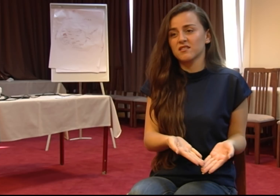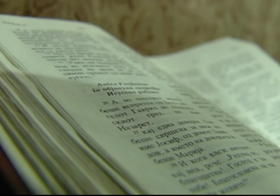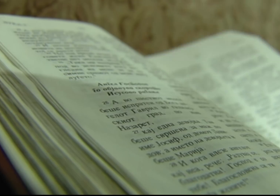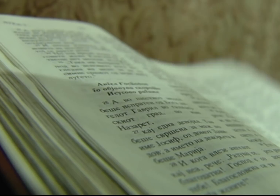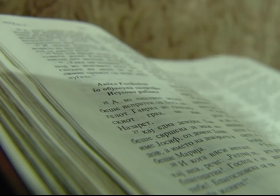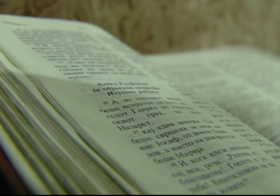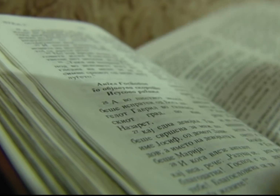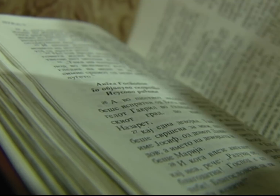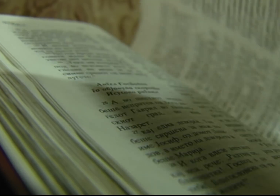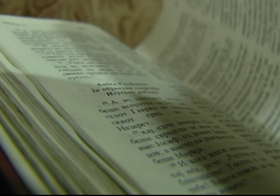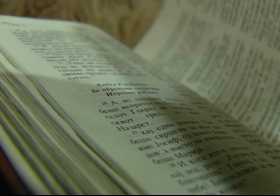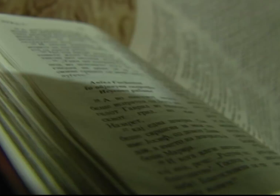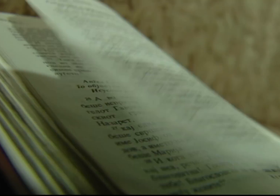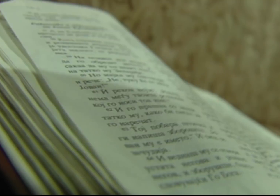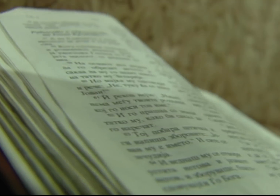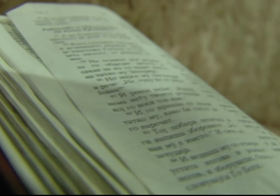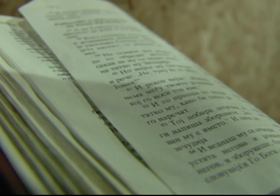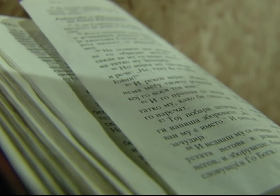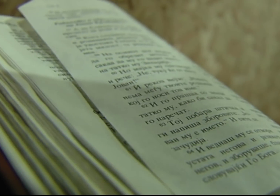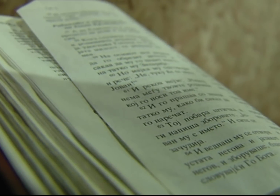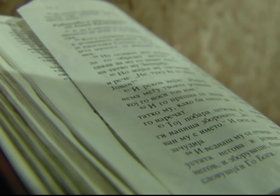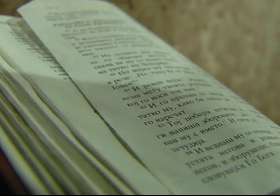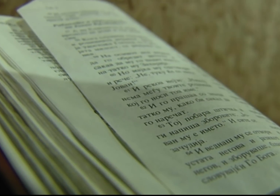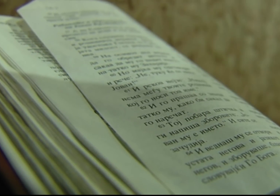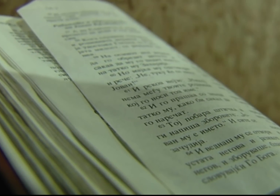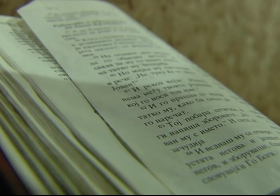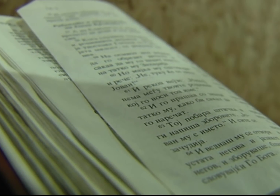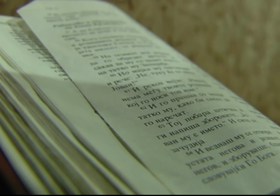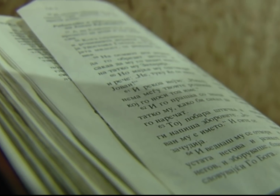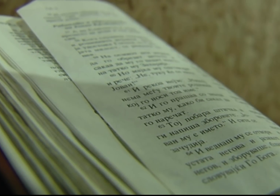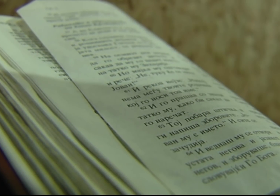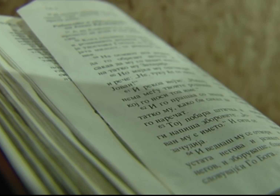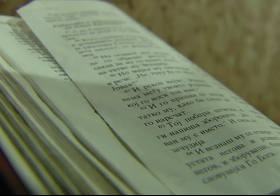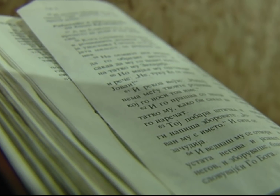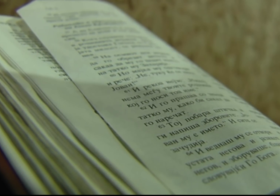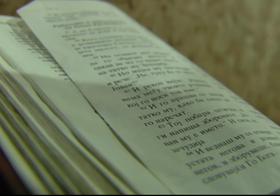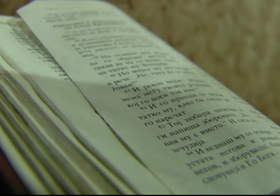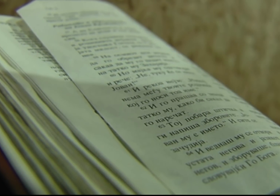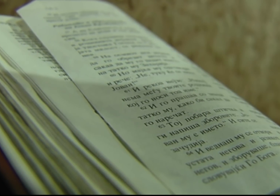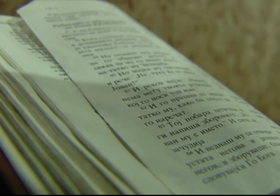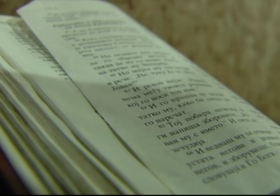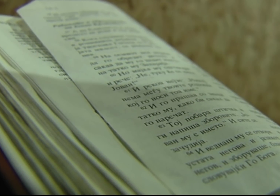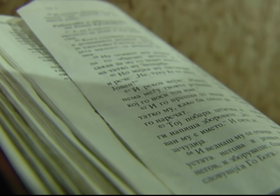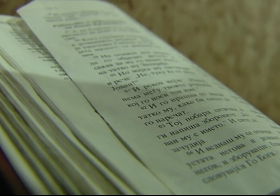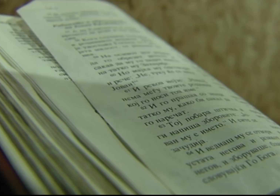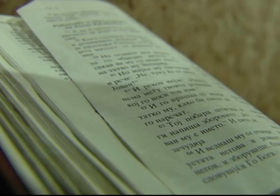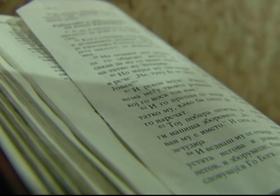од Божијата љубов. Сакам и вие луѓе да се спасите и да успеете да ја разберете вистината.